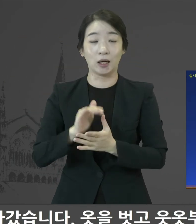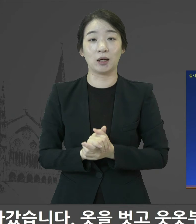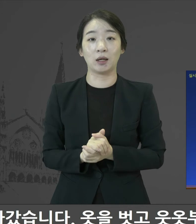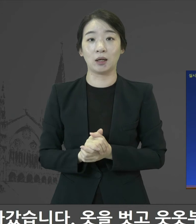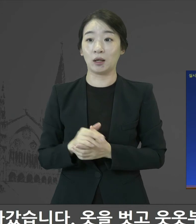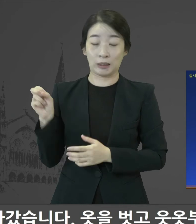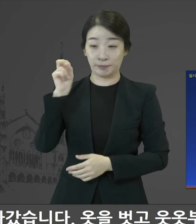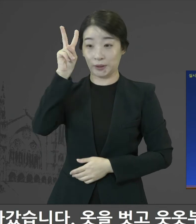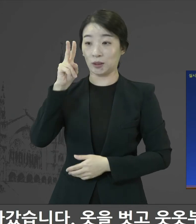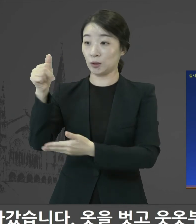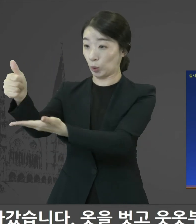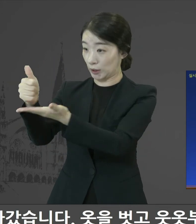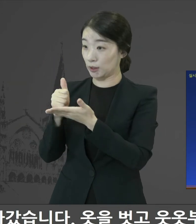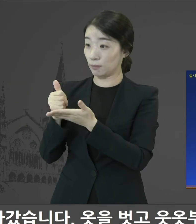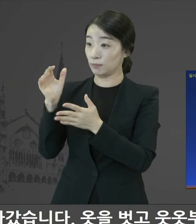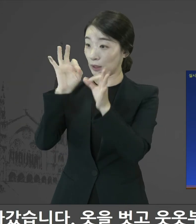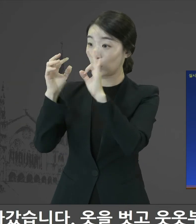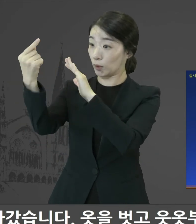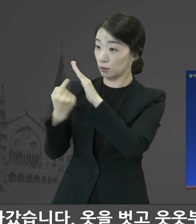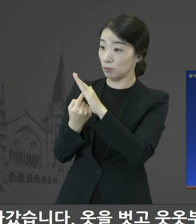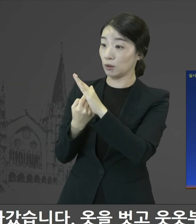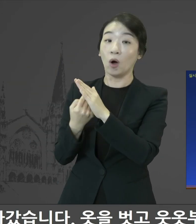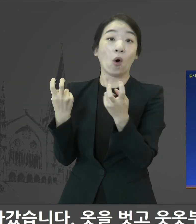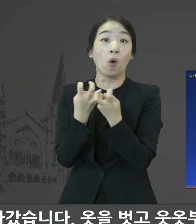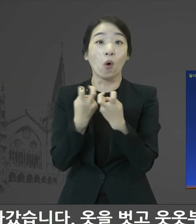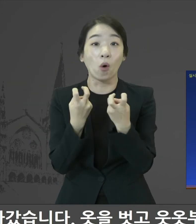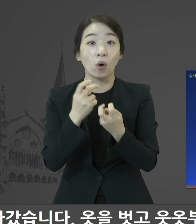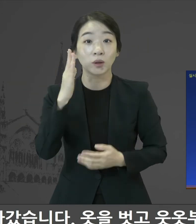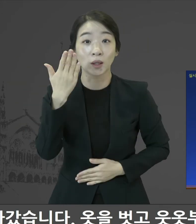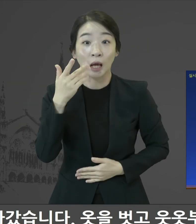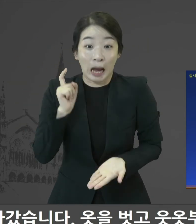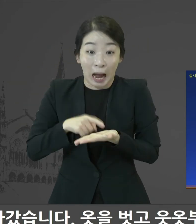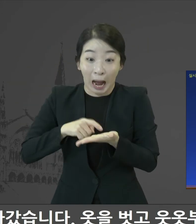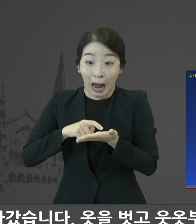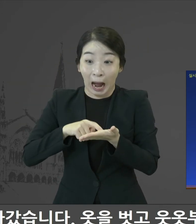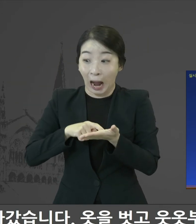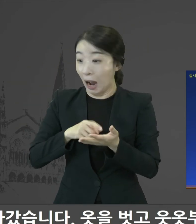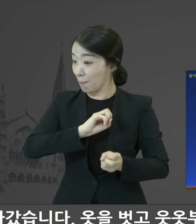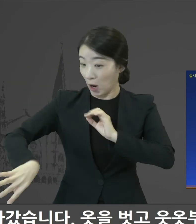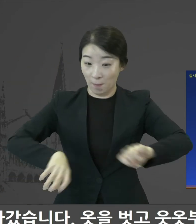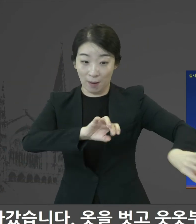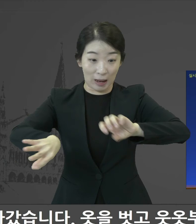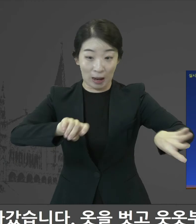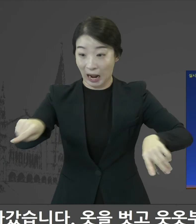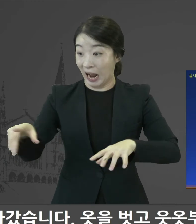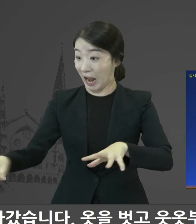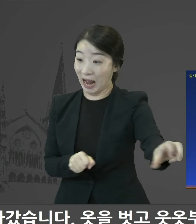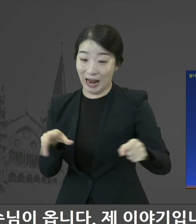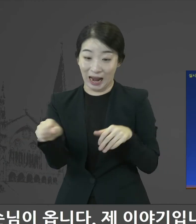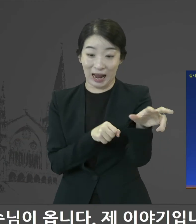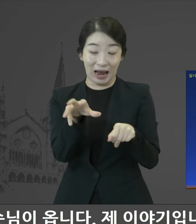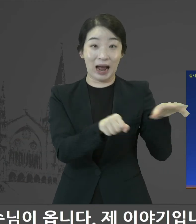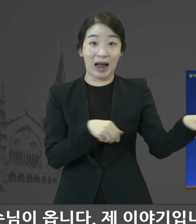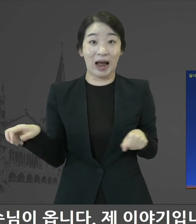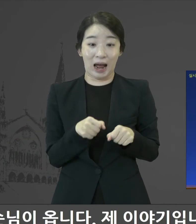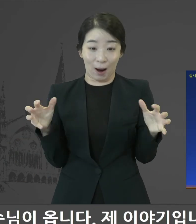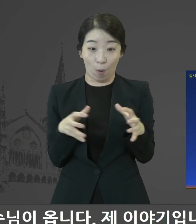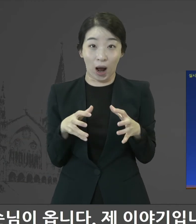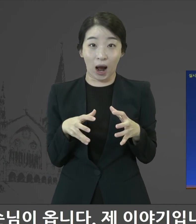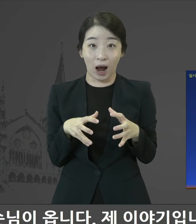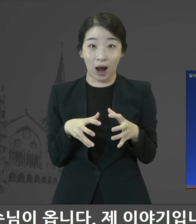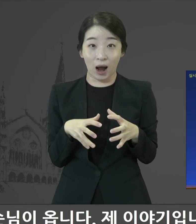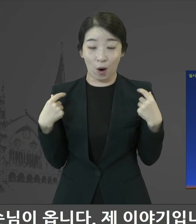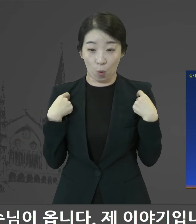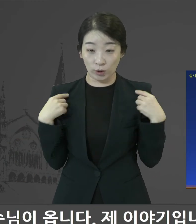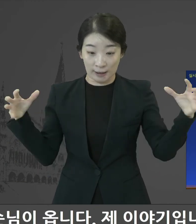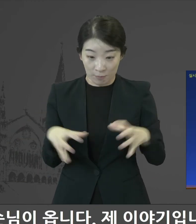손님이 찾아왔습니다. 어떻게 해야 될까요? 급하게 버려진 옷들을, 벗은 옷들을 막 주워 모읍니다.